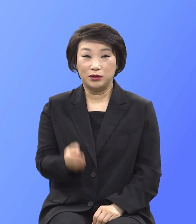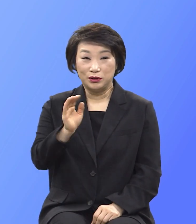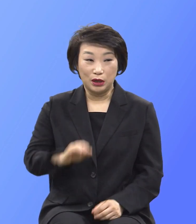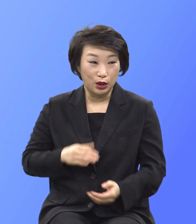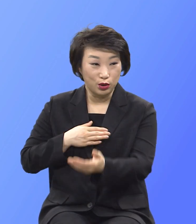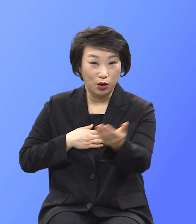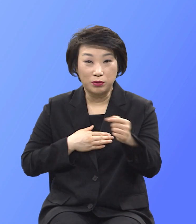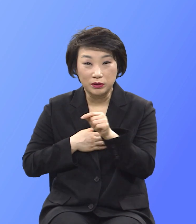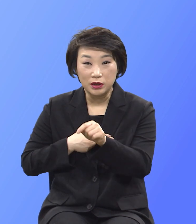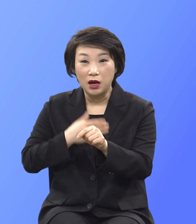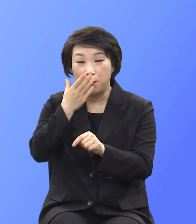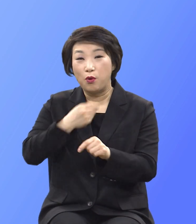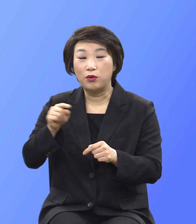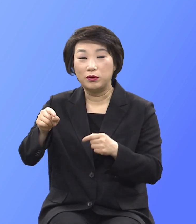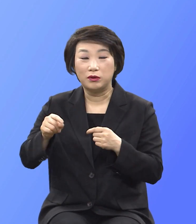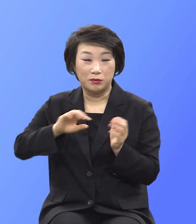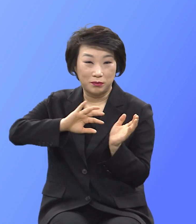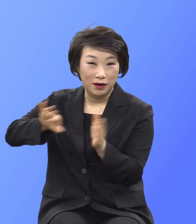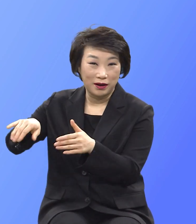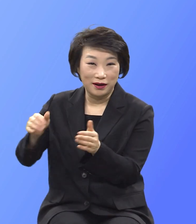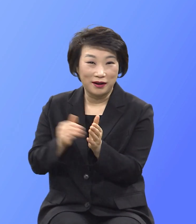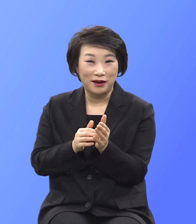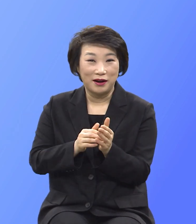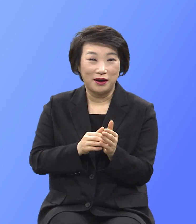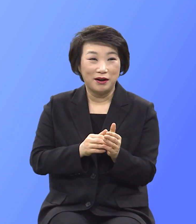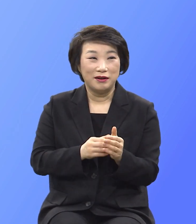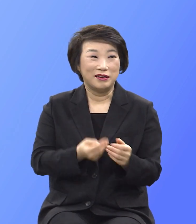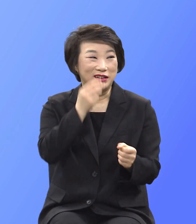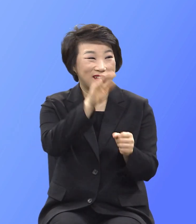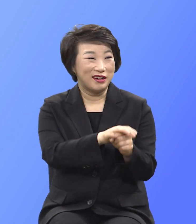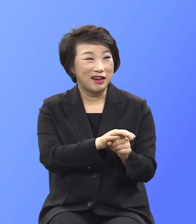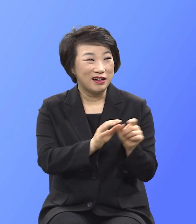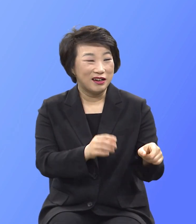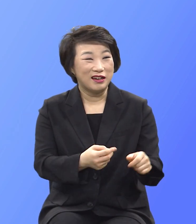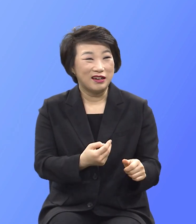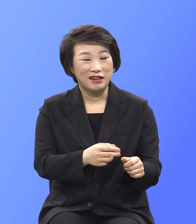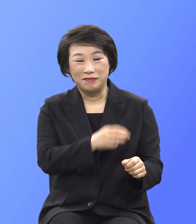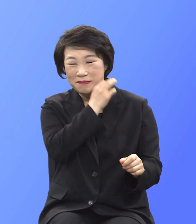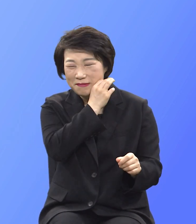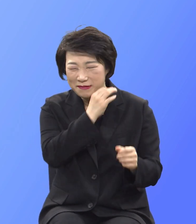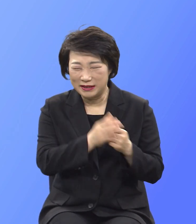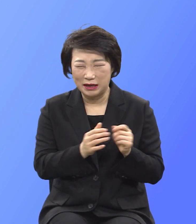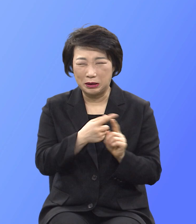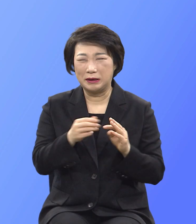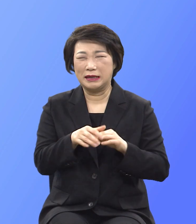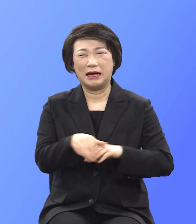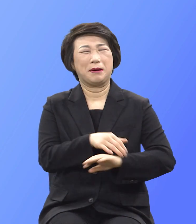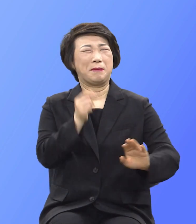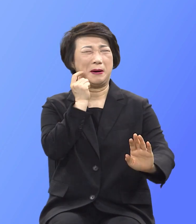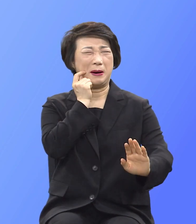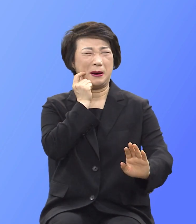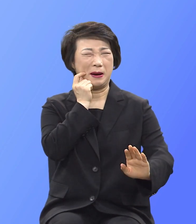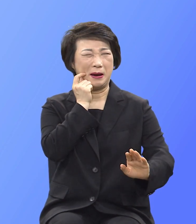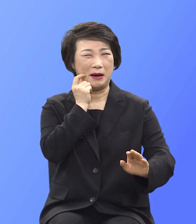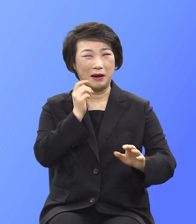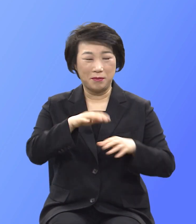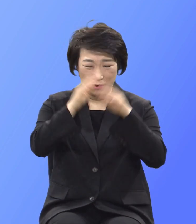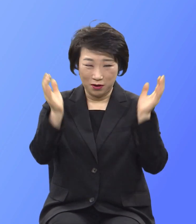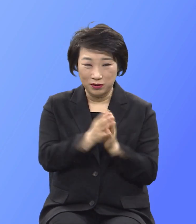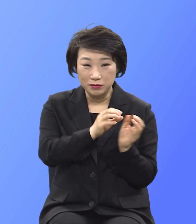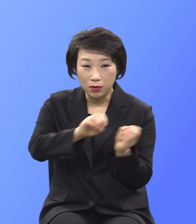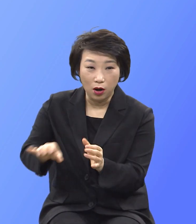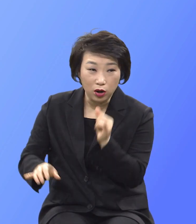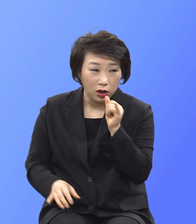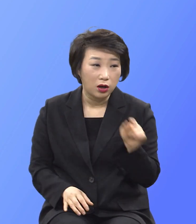그런데 그런 복을 내던지고 중상모략 창피스러워서 교회 못 댕기겠다 내던지는